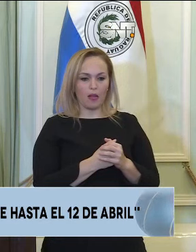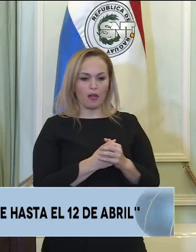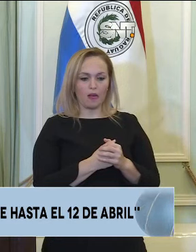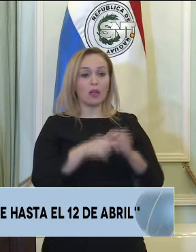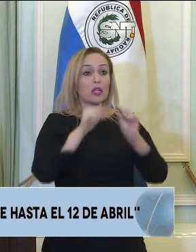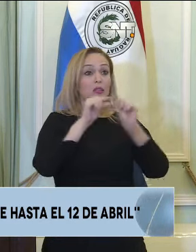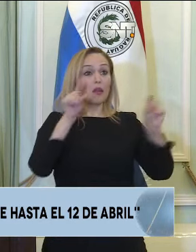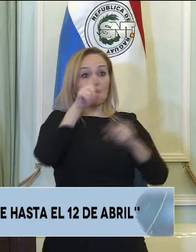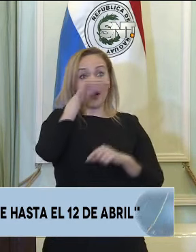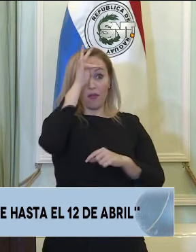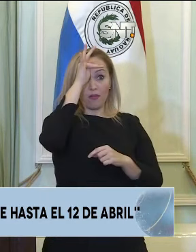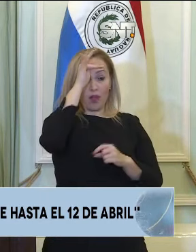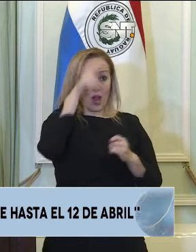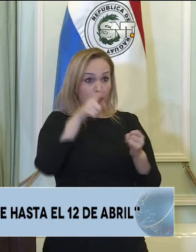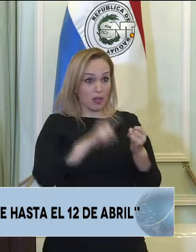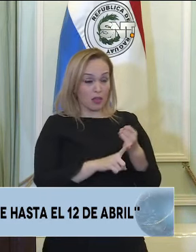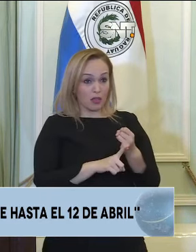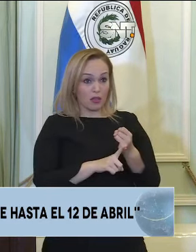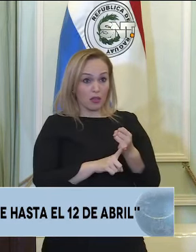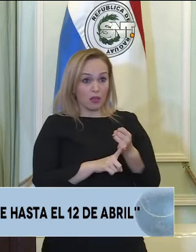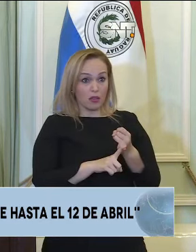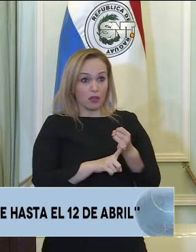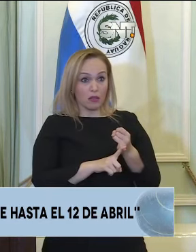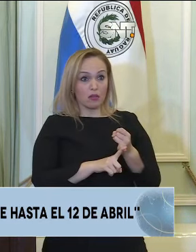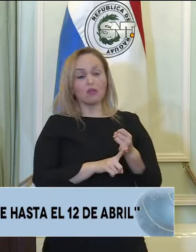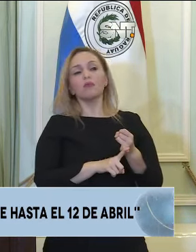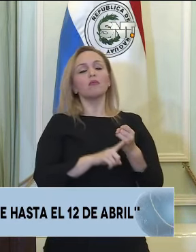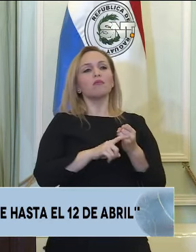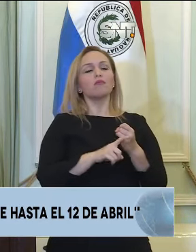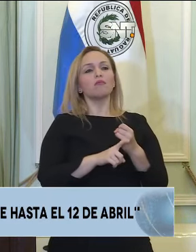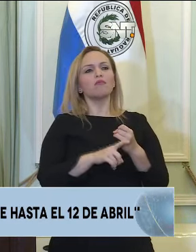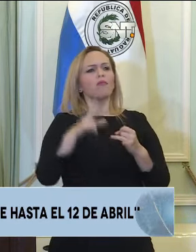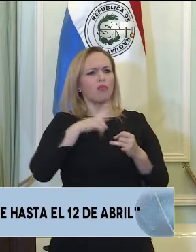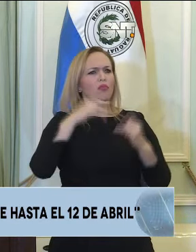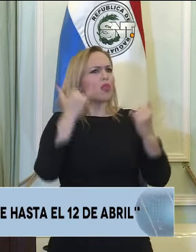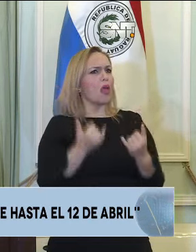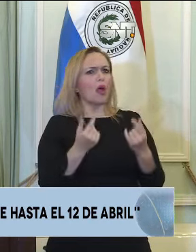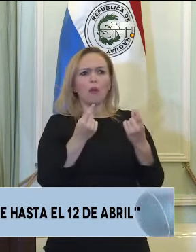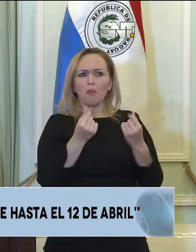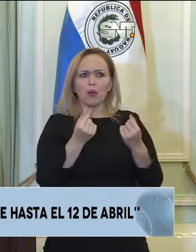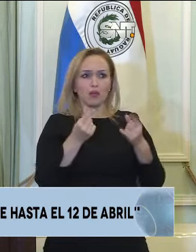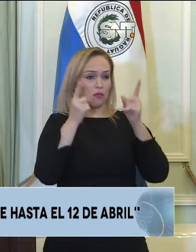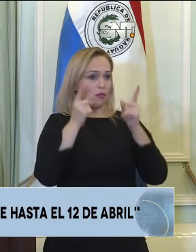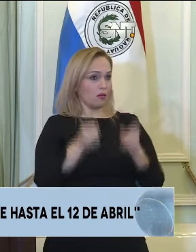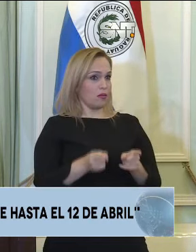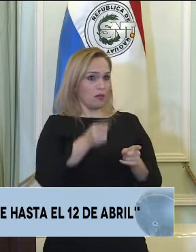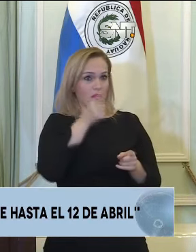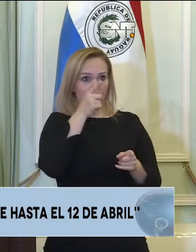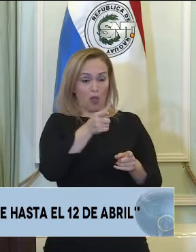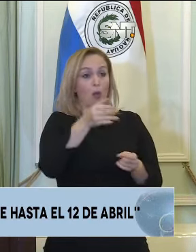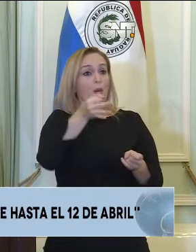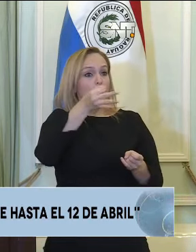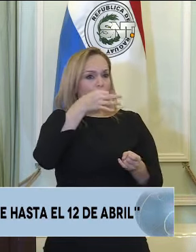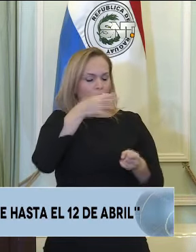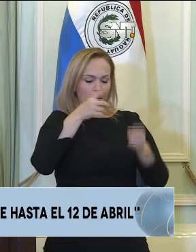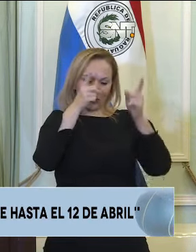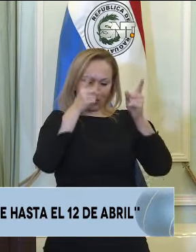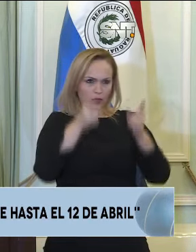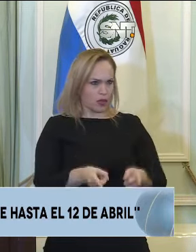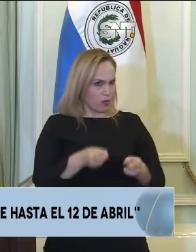farmacéuticos, dinamiza la autoridad en la materia, tiene precios fijados normalmente de los medicamentos.